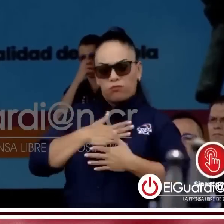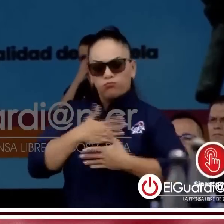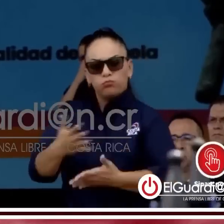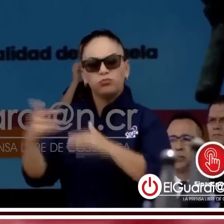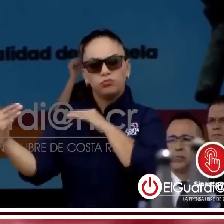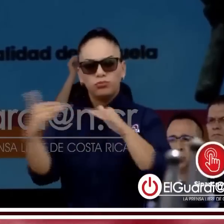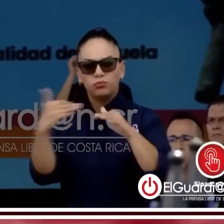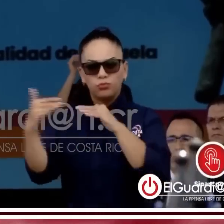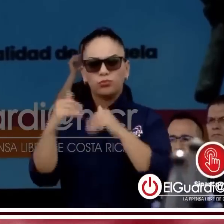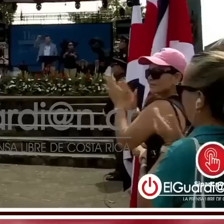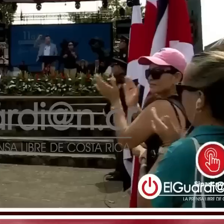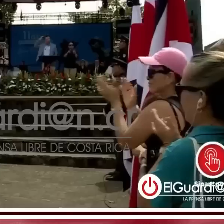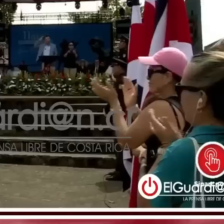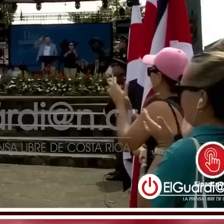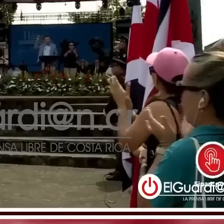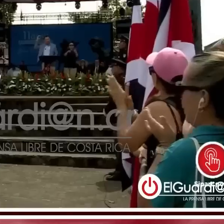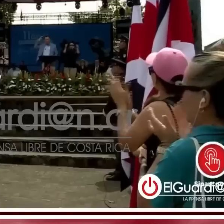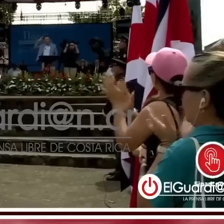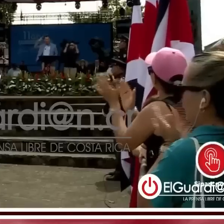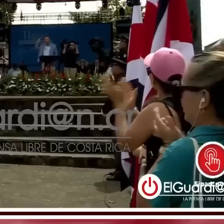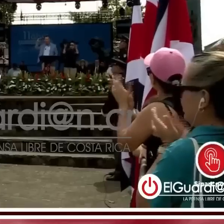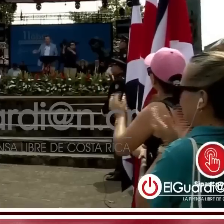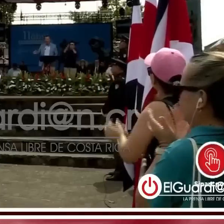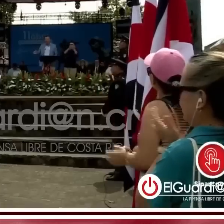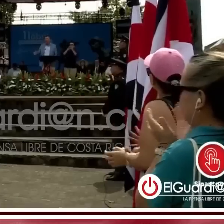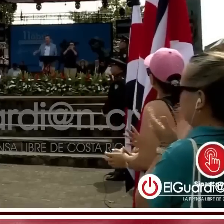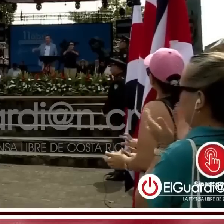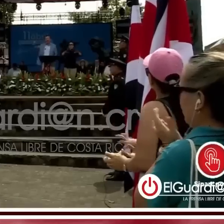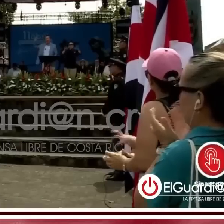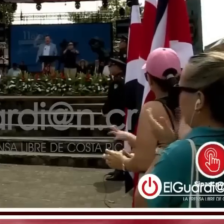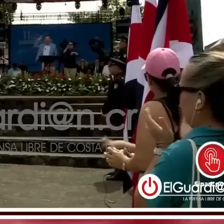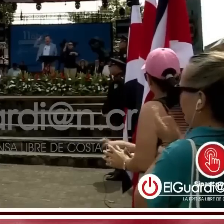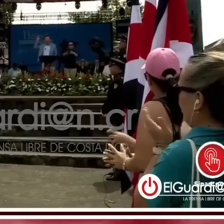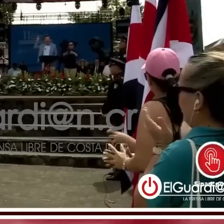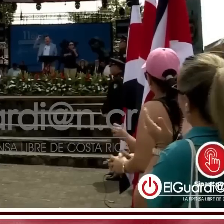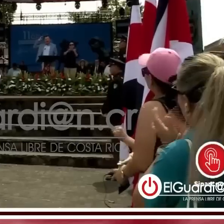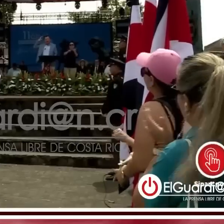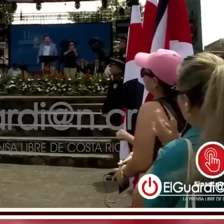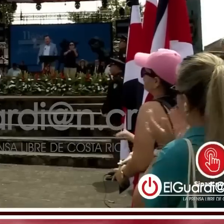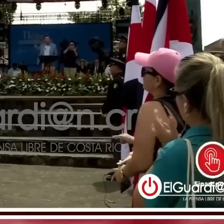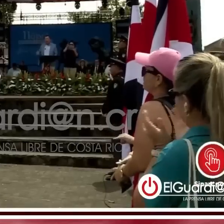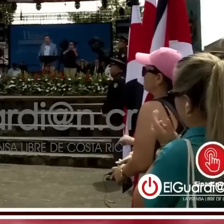al glorioso pueblo de Alajuela, al